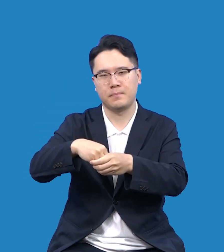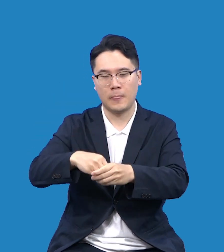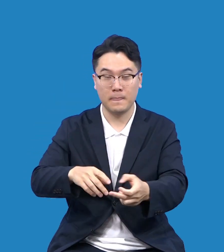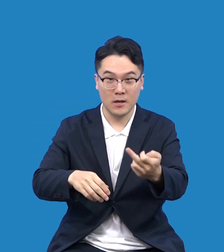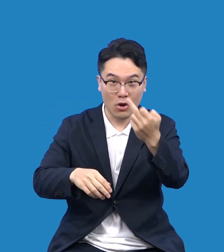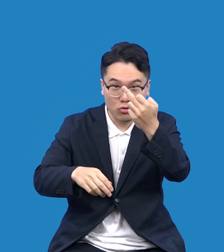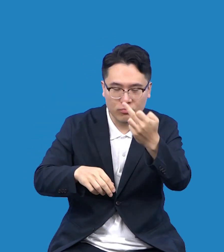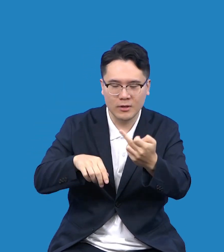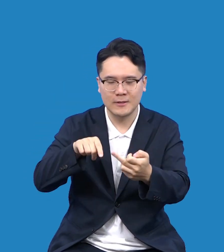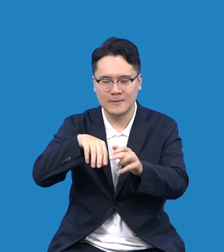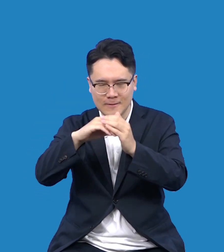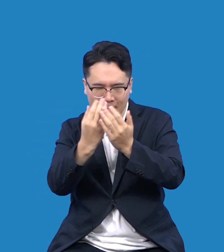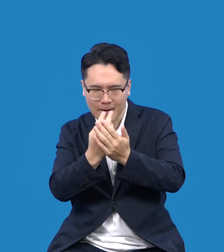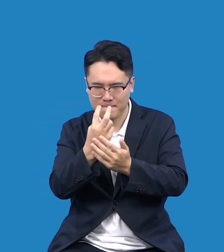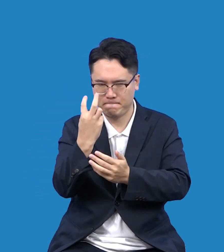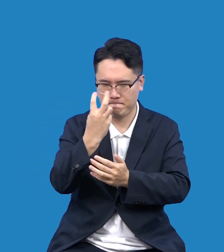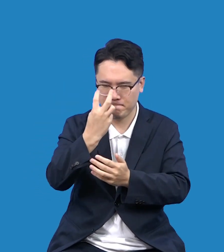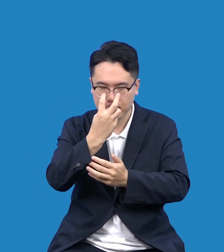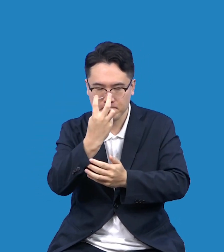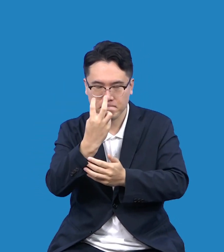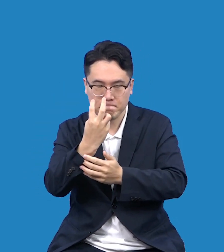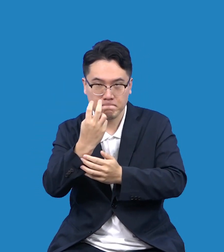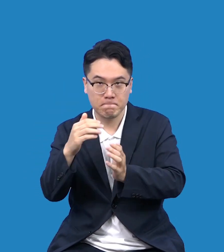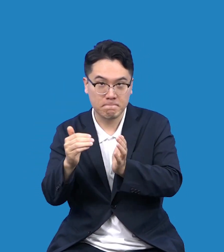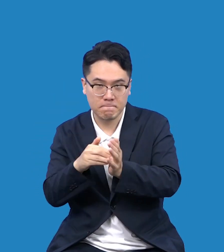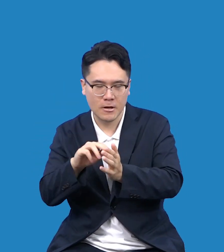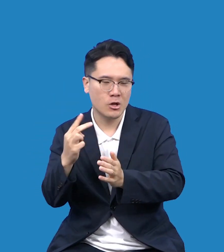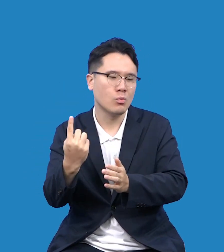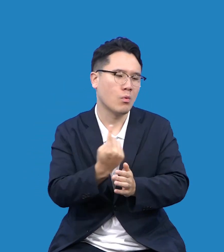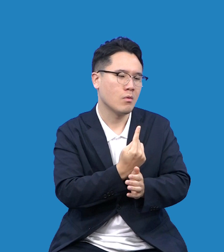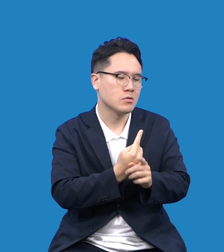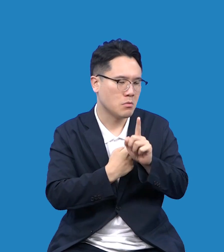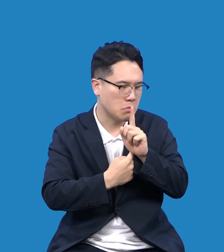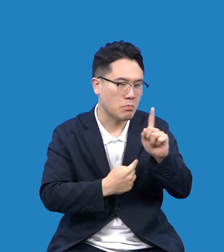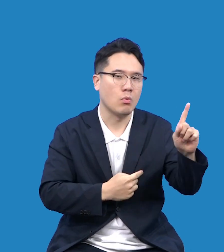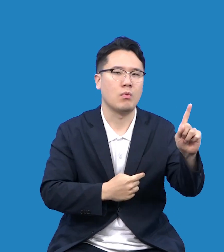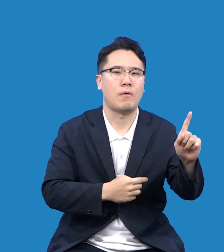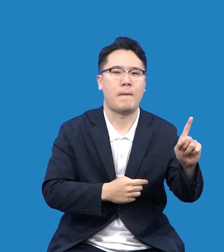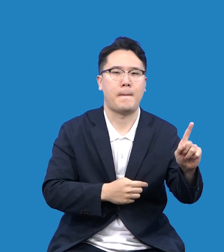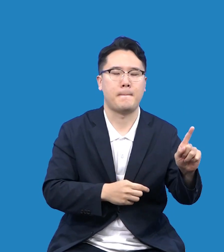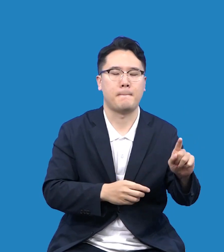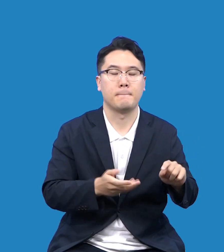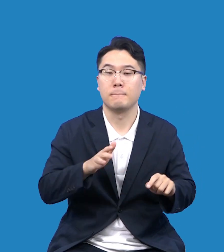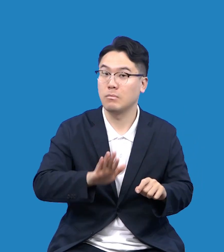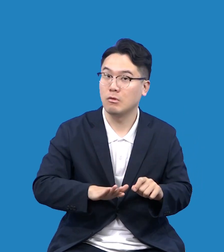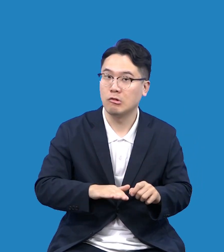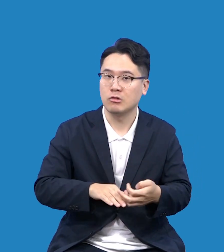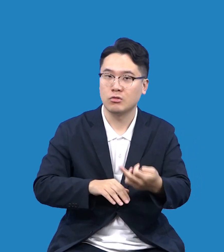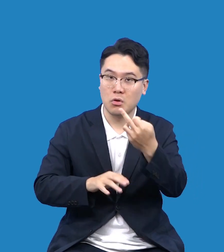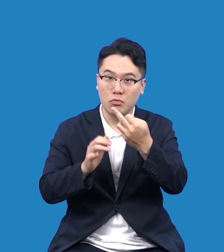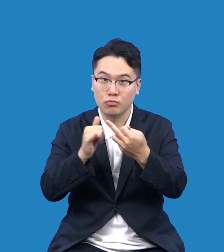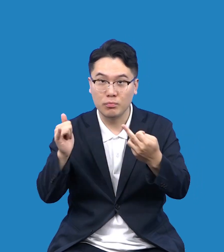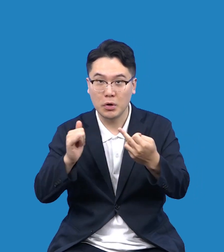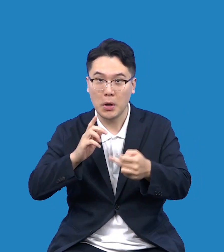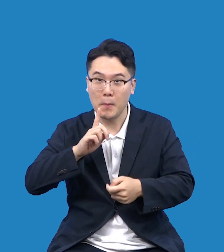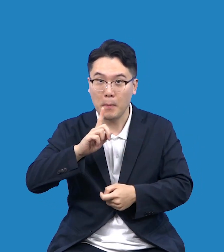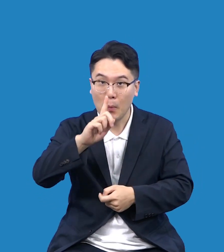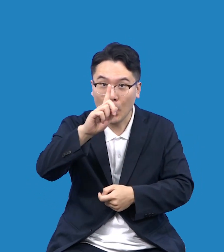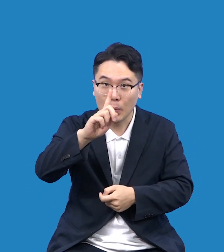이제 보고를 시작합니다. 그런데 돌아와서 보고하는 12명의 보고에는